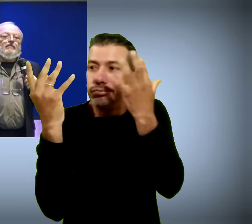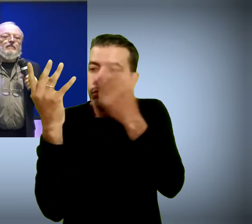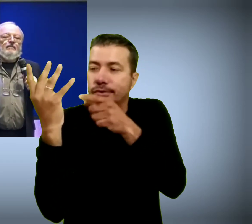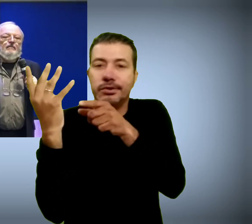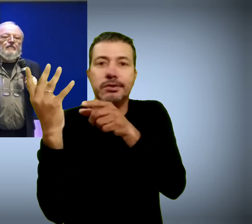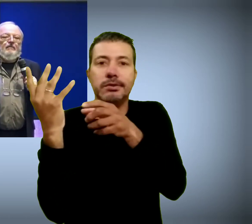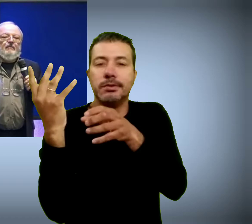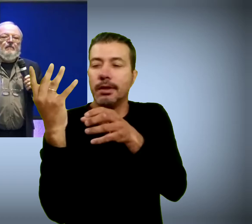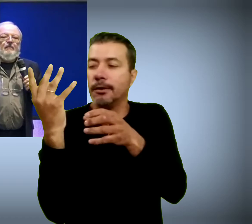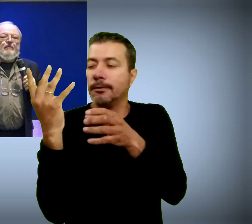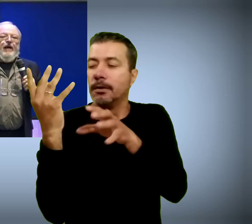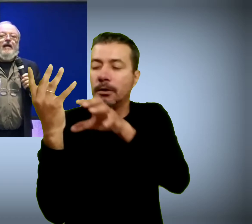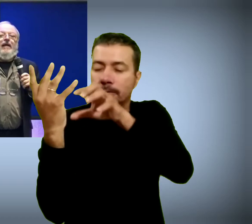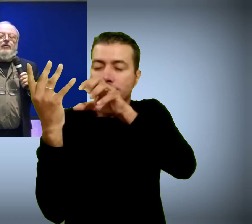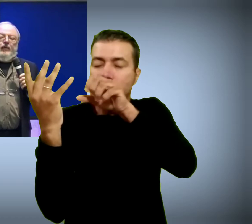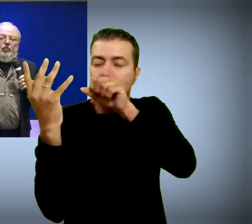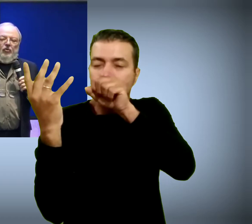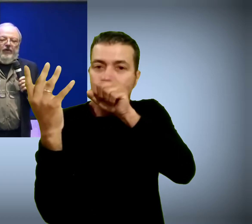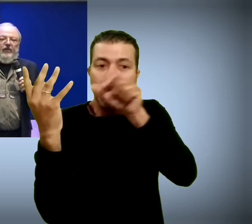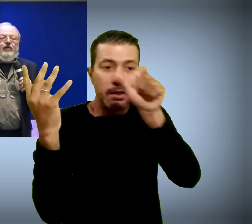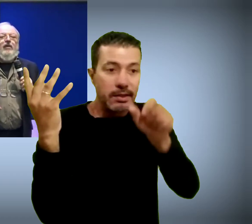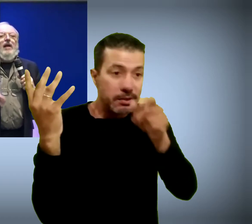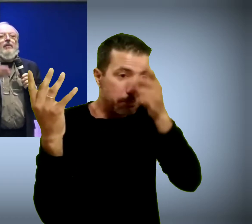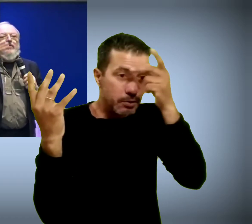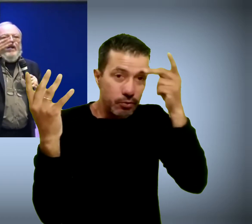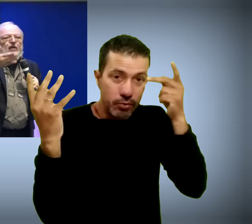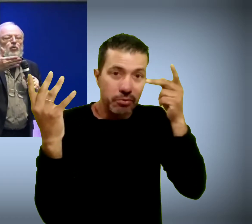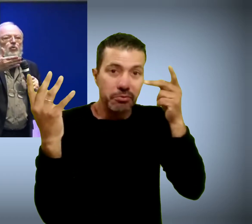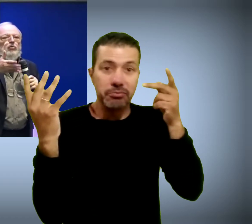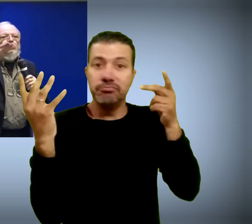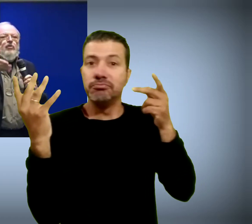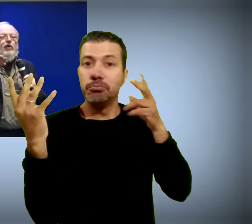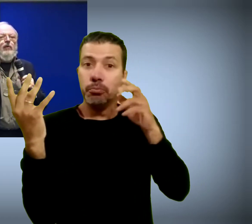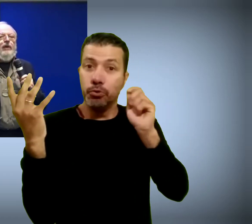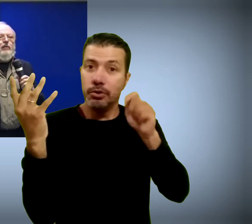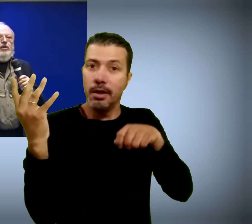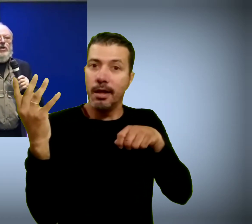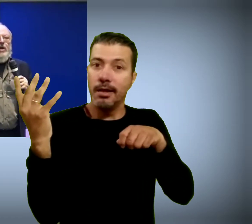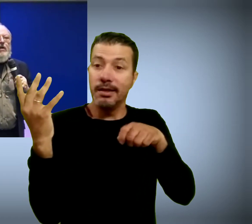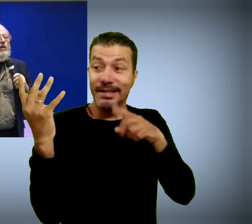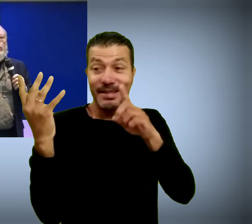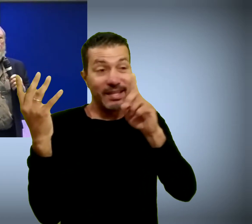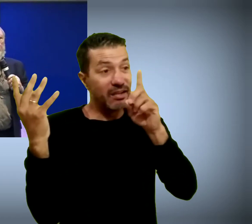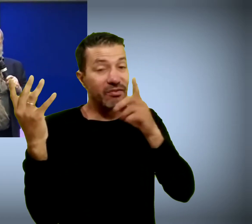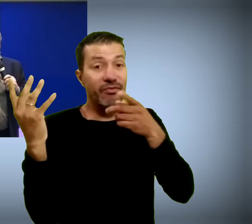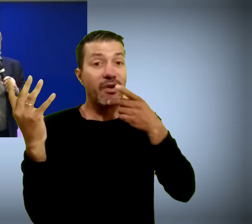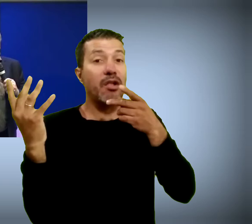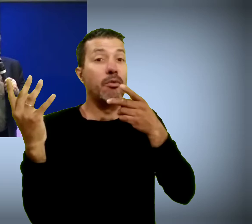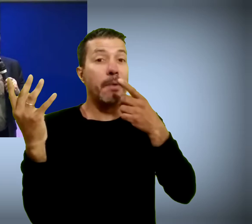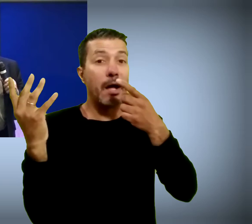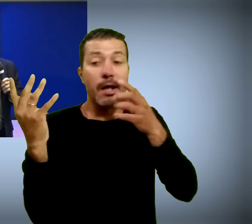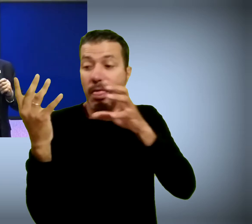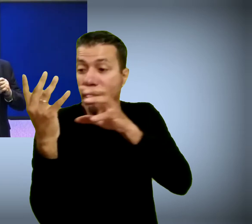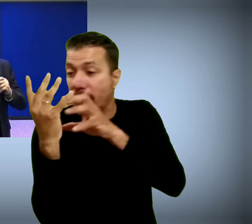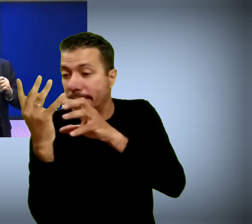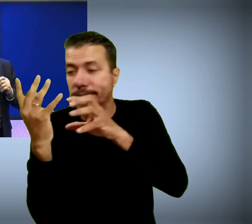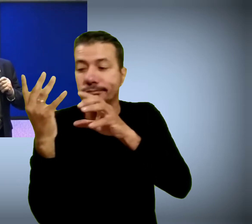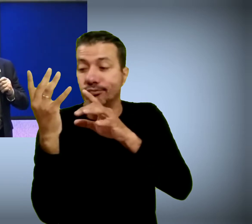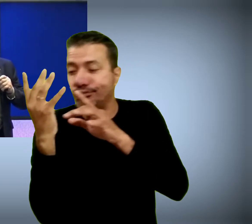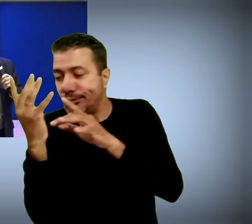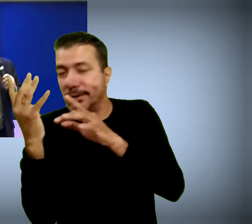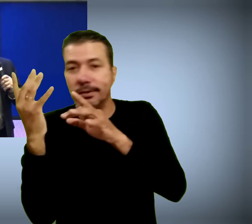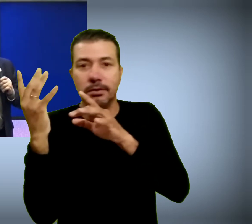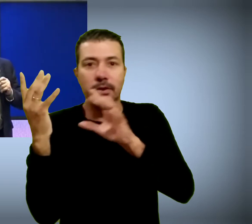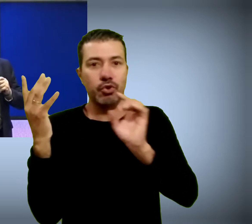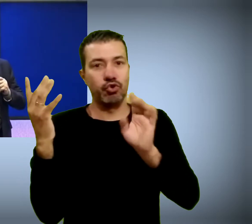bonita, para que as pessoas dissessem assim: apesar disso tudo, Deus falou para não mexer, eu não vou mexer e ponto.